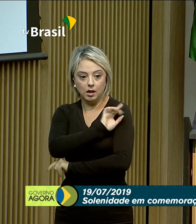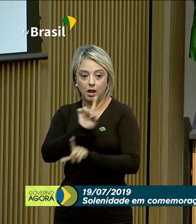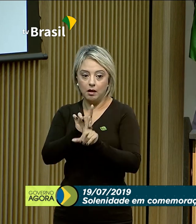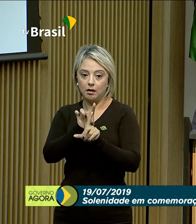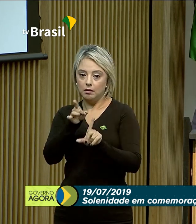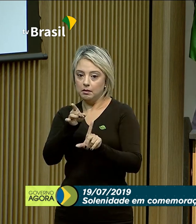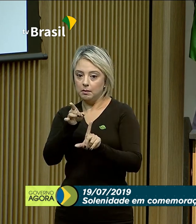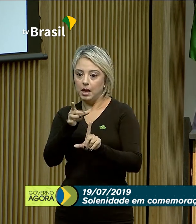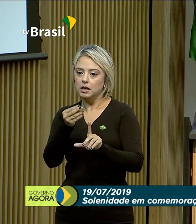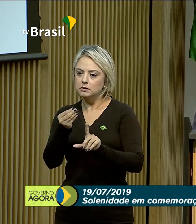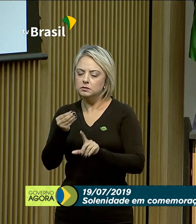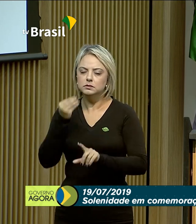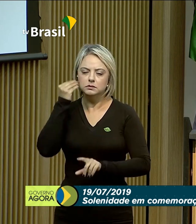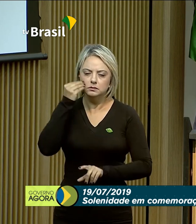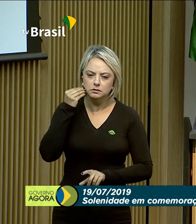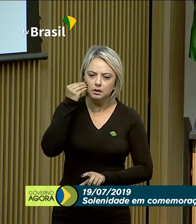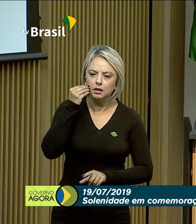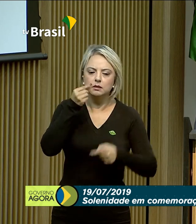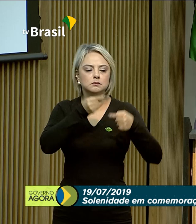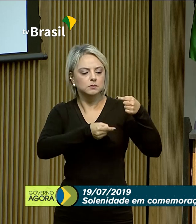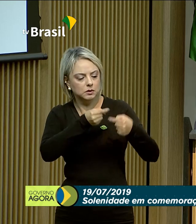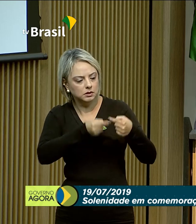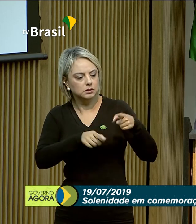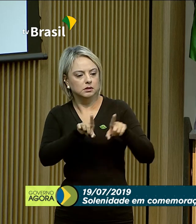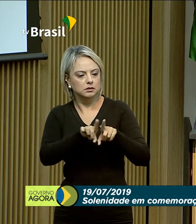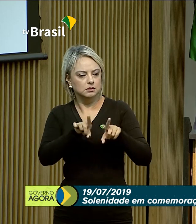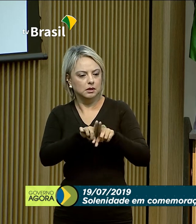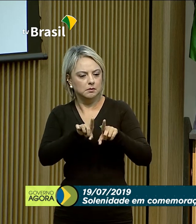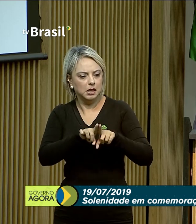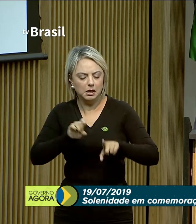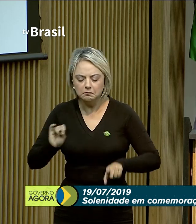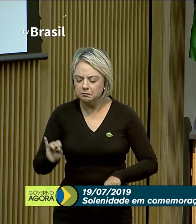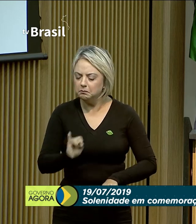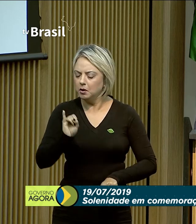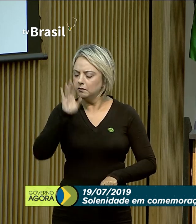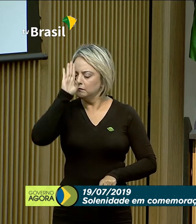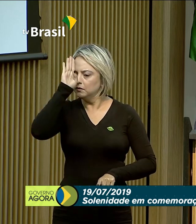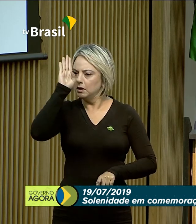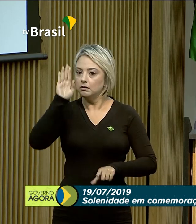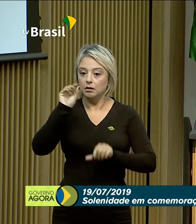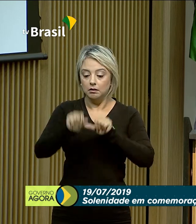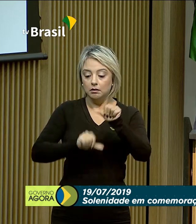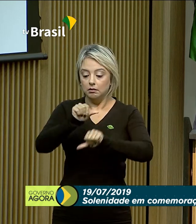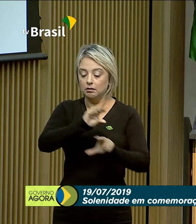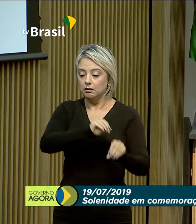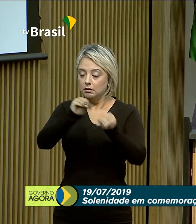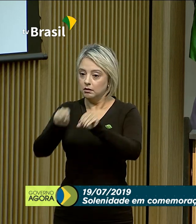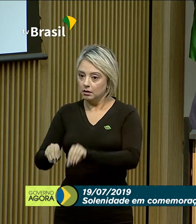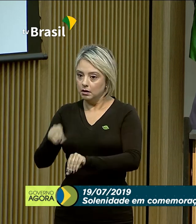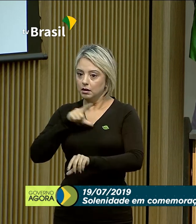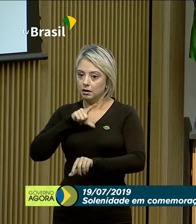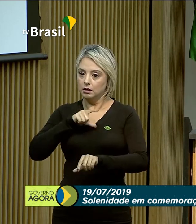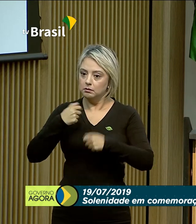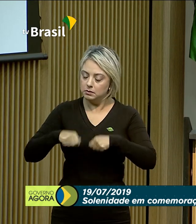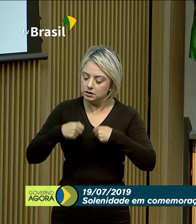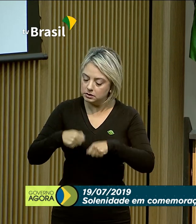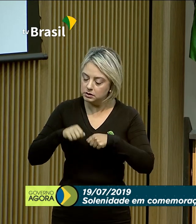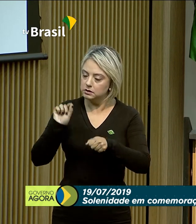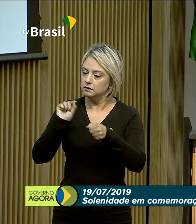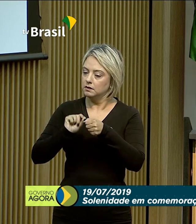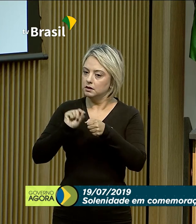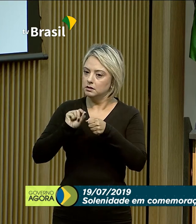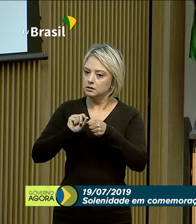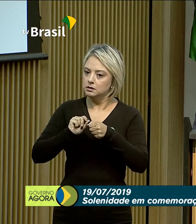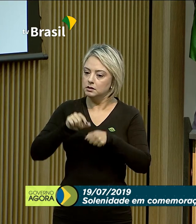porém, muitos com experiência política, indispensável às mudanças e proposições que se fazem necessárias